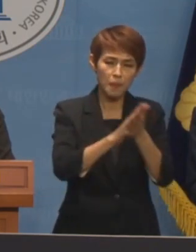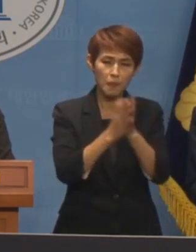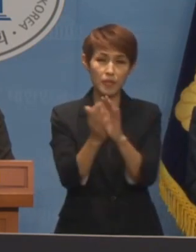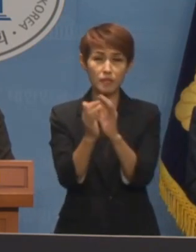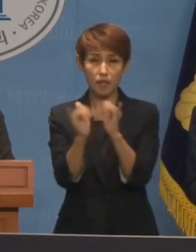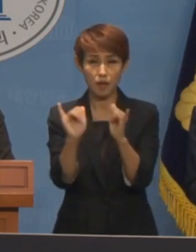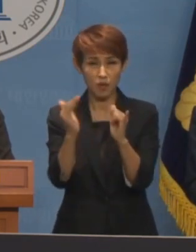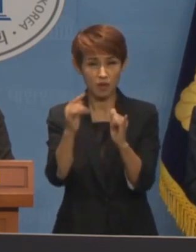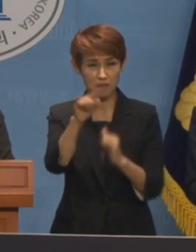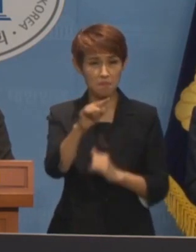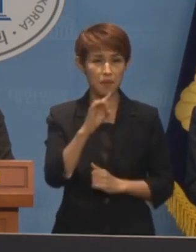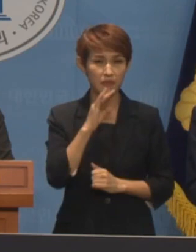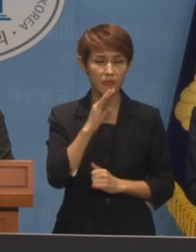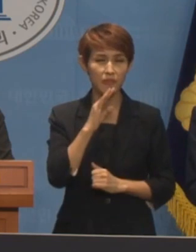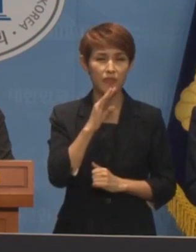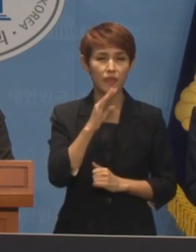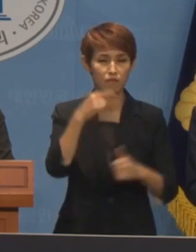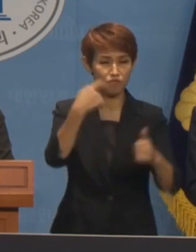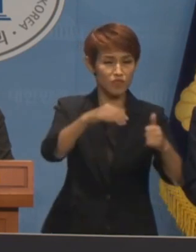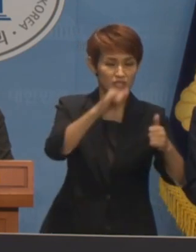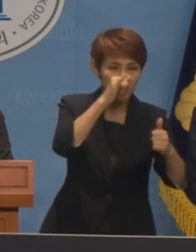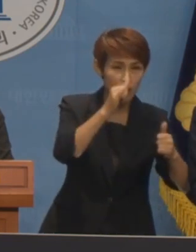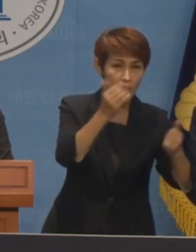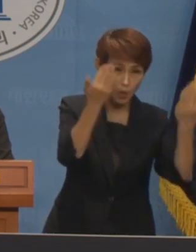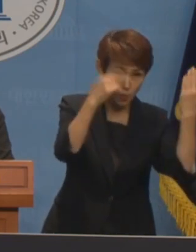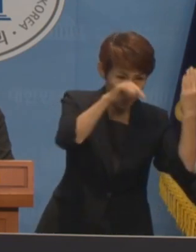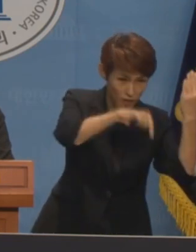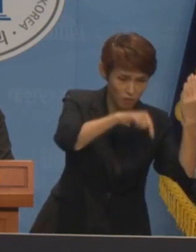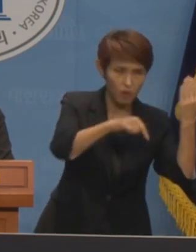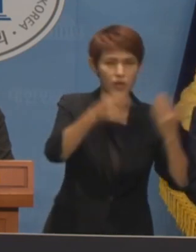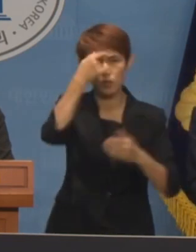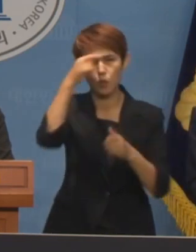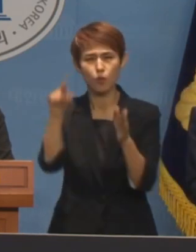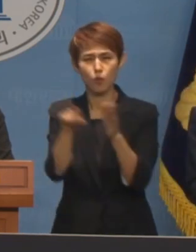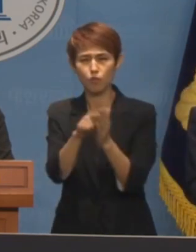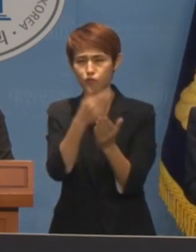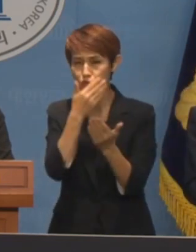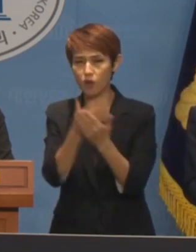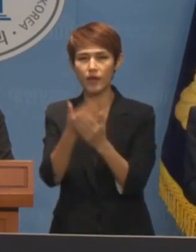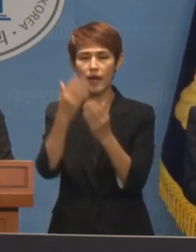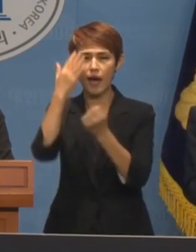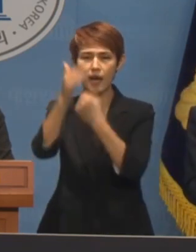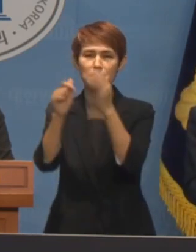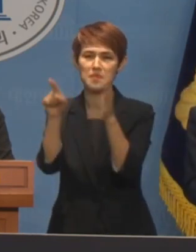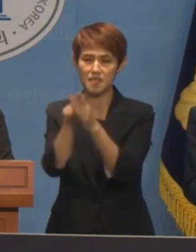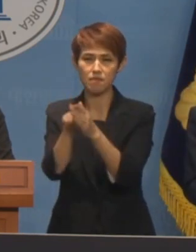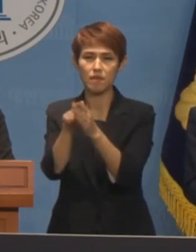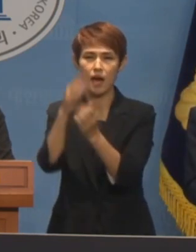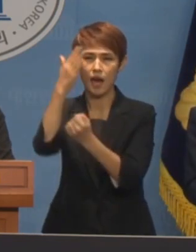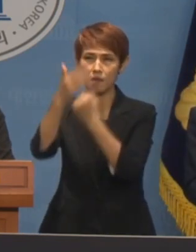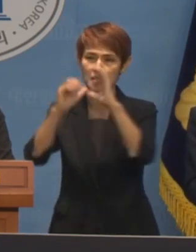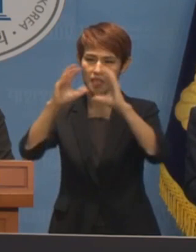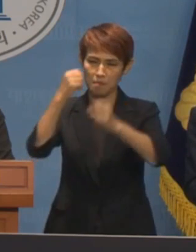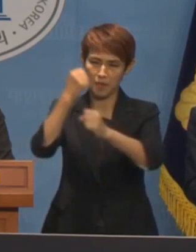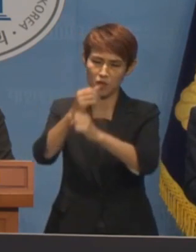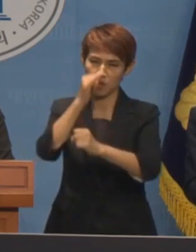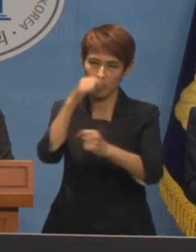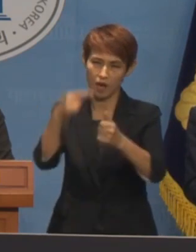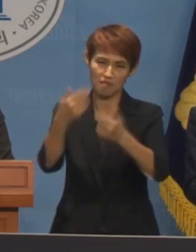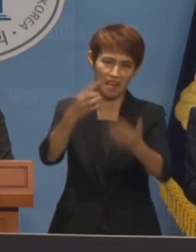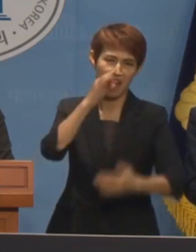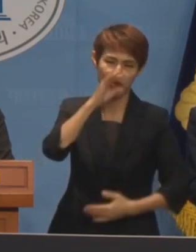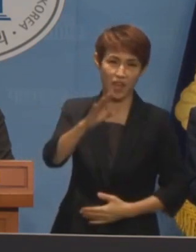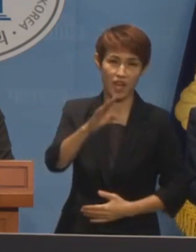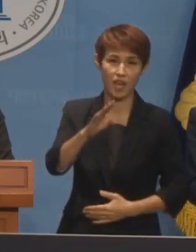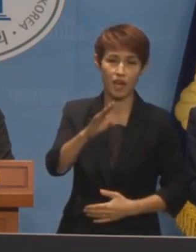진화론만 일방 주입하는 학교에서 기독교의 핵심인 창조론을 가르치면 안 되는 게 비상식적인 것처럼